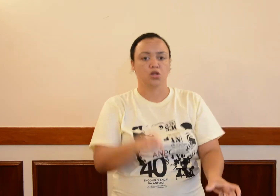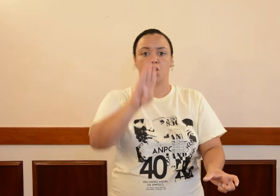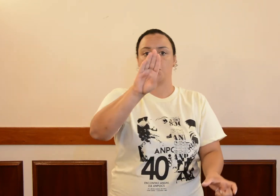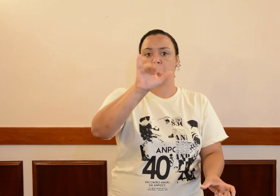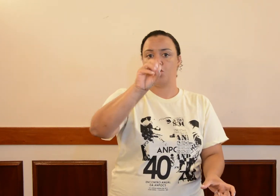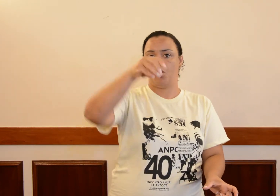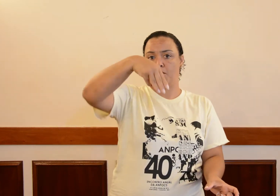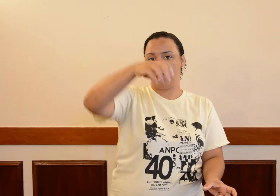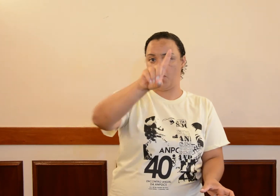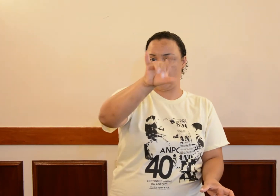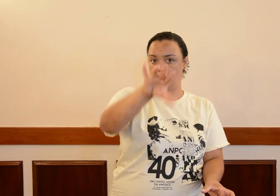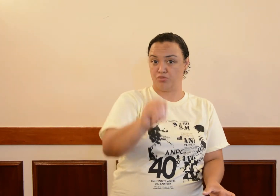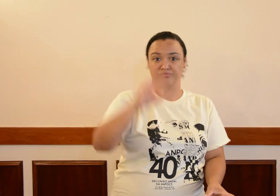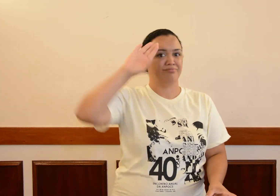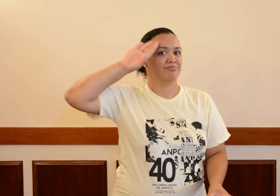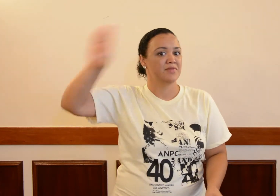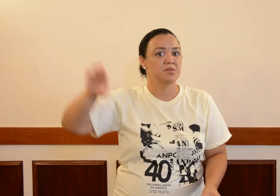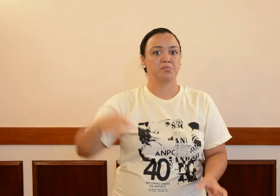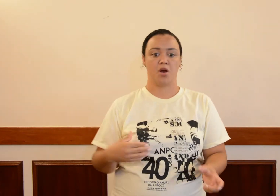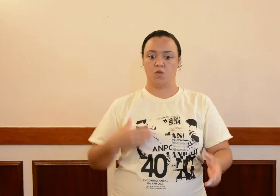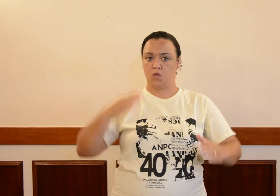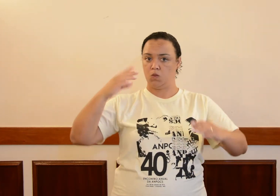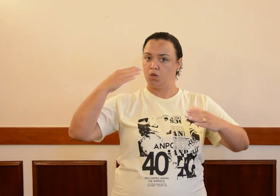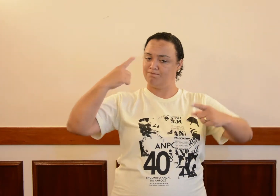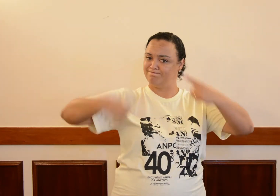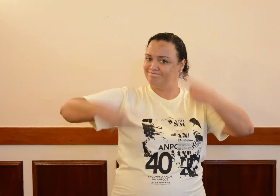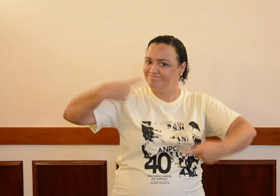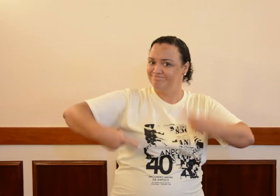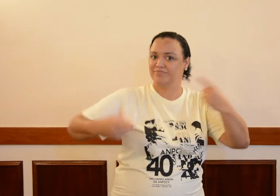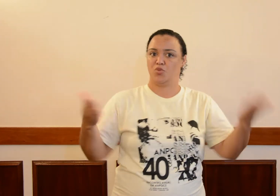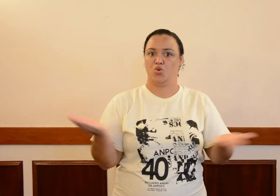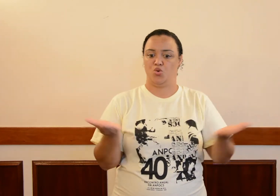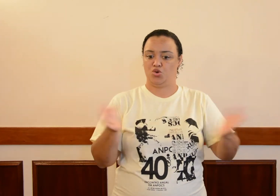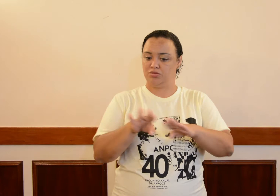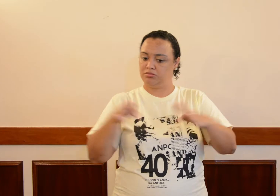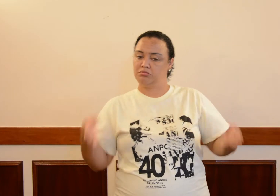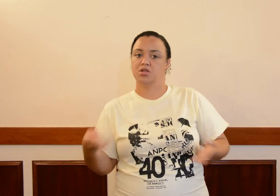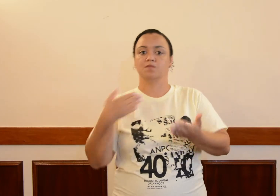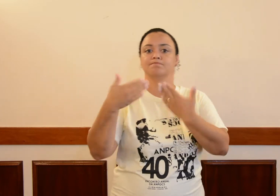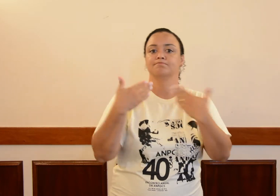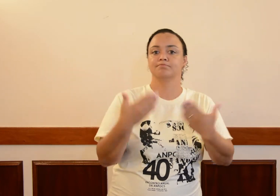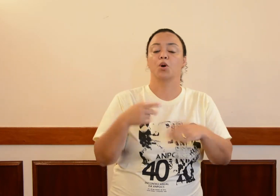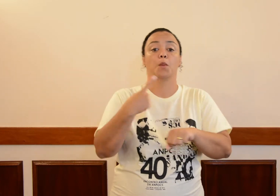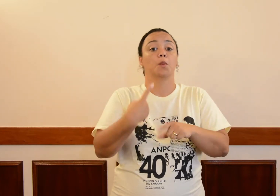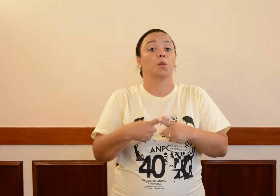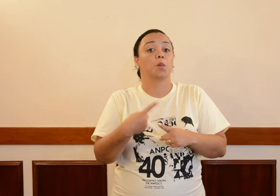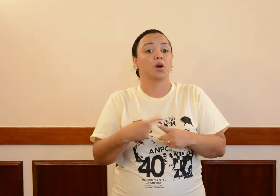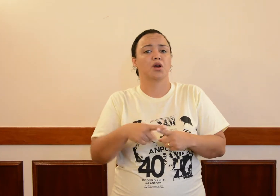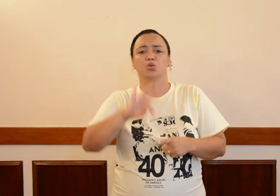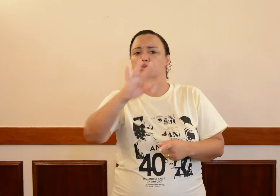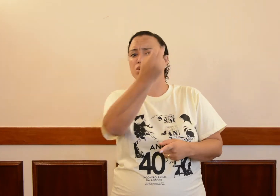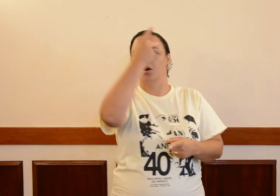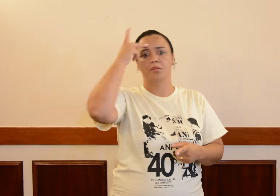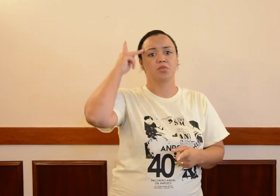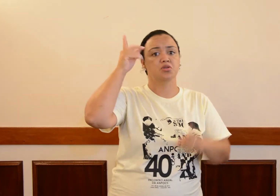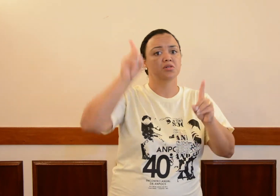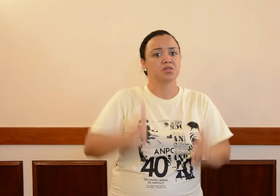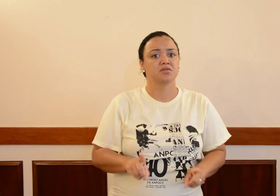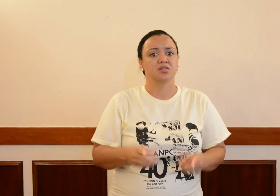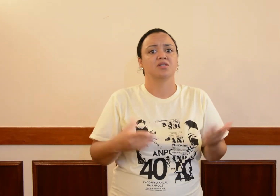para o debate proposto para esta mesa, uma vez que as barreiras simbólicas às quais essas pessoas estão submetidas no mundo do trabalho são em